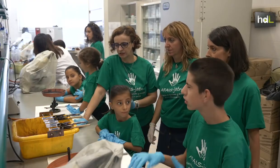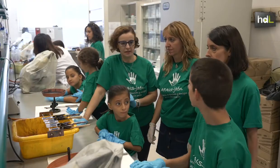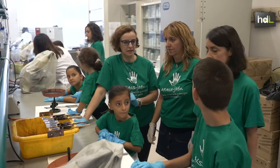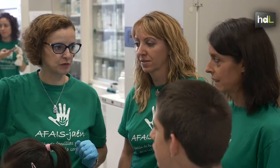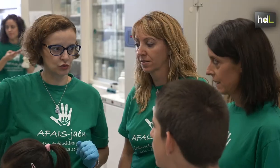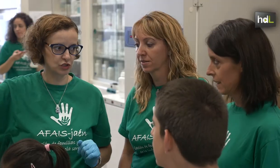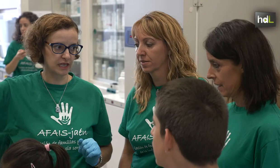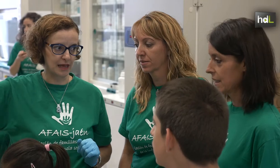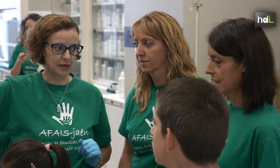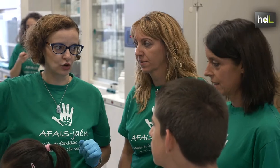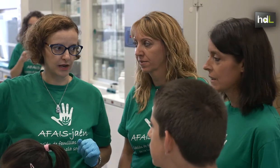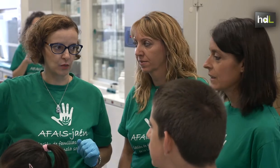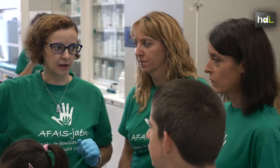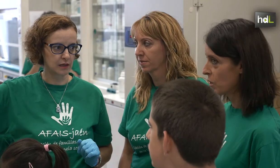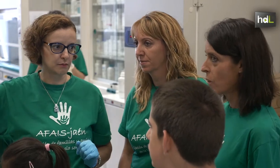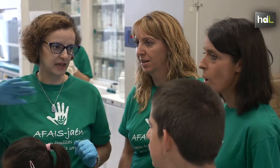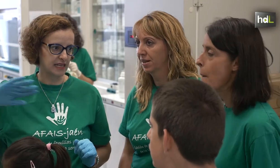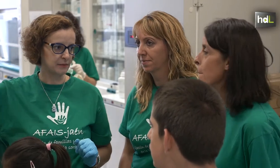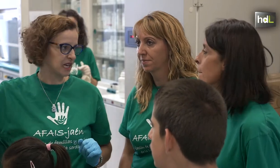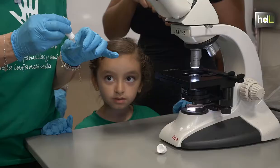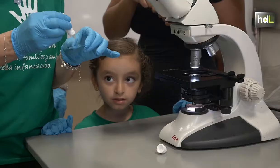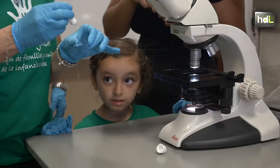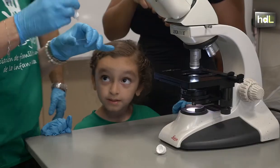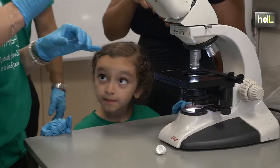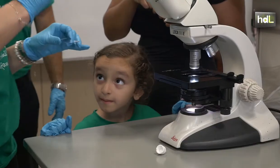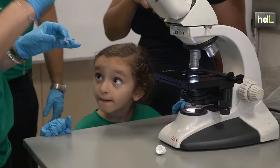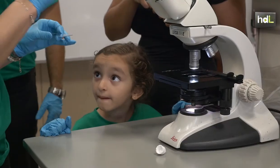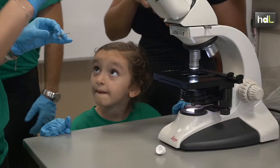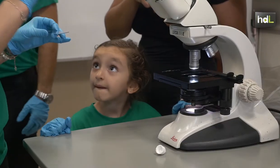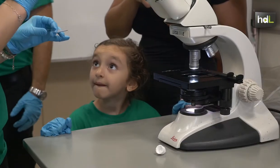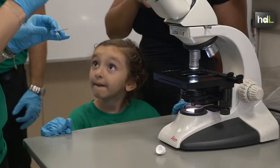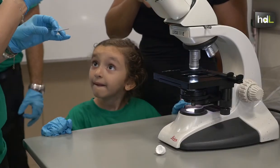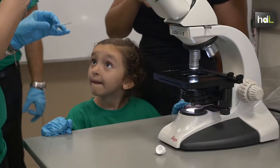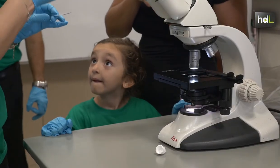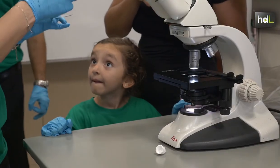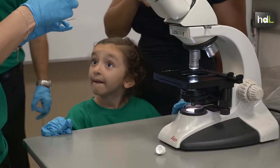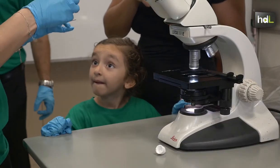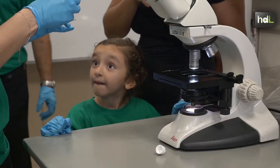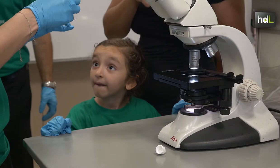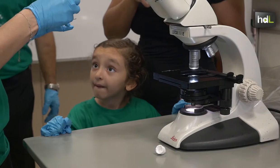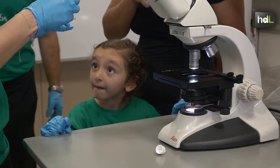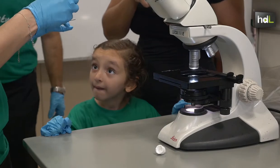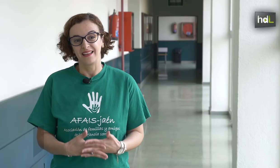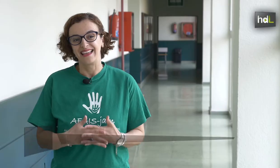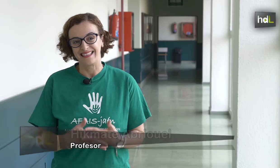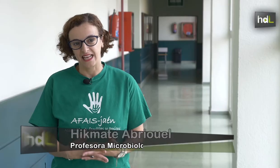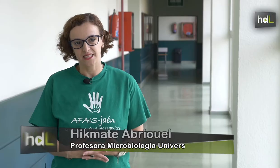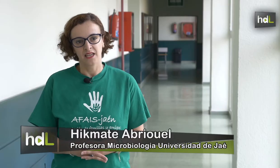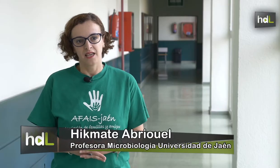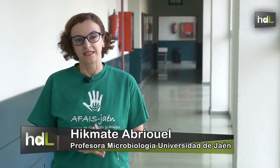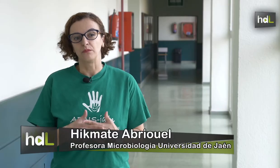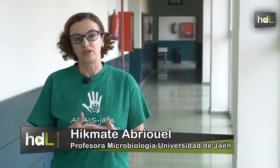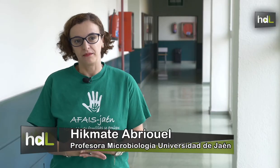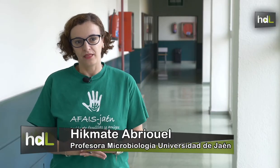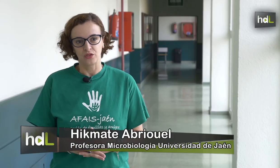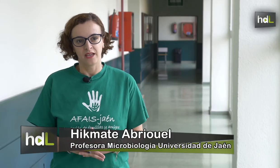Familias y Amigos de la Infancia Sorda, AFAIS, a los que quieren mostrar que la ciencia es accesible para todos. Muestran interés,